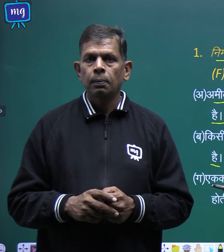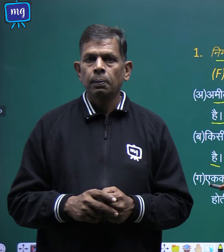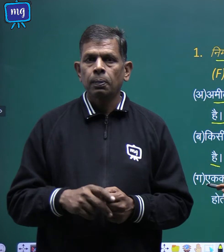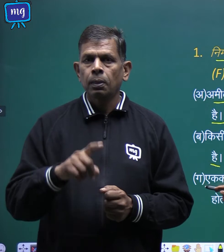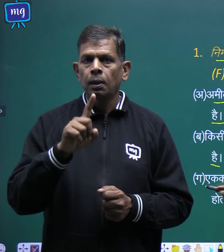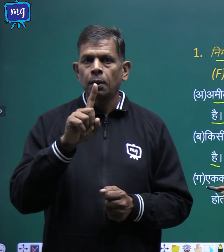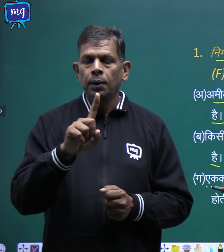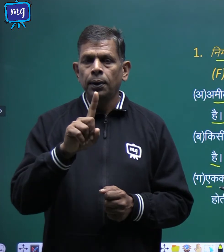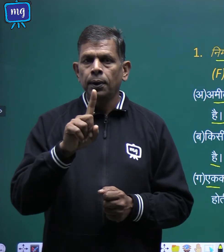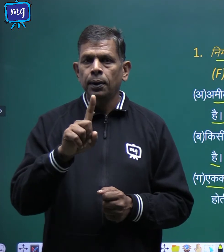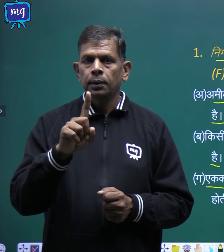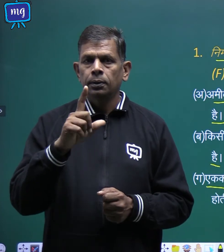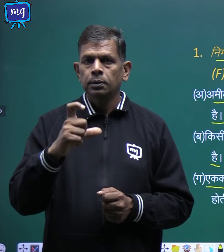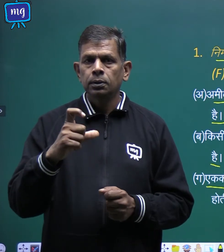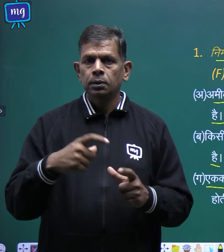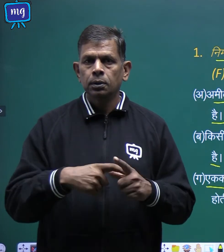एक कोशिक जीव में